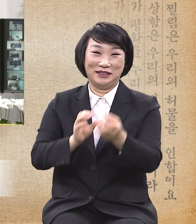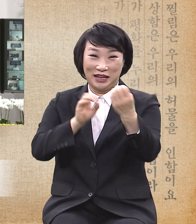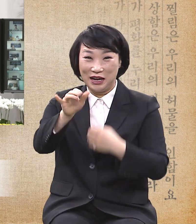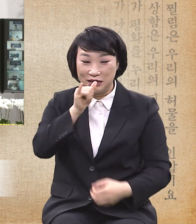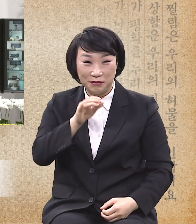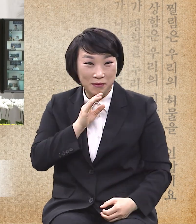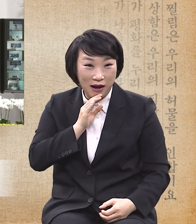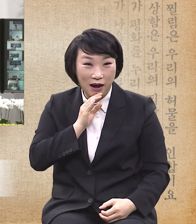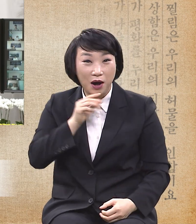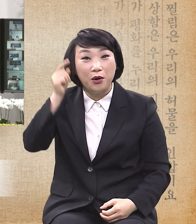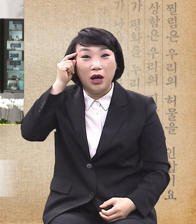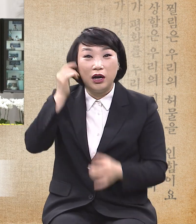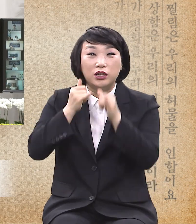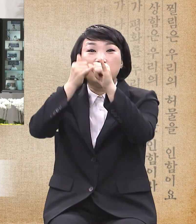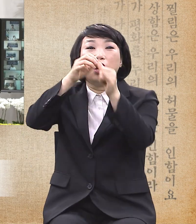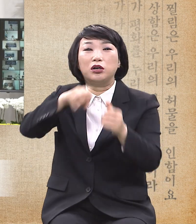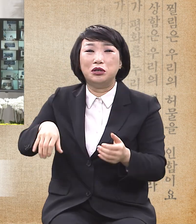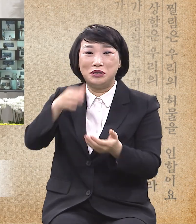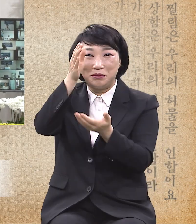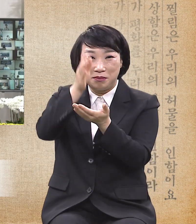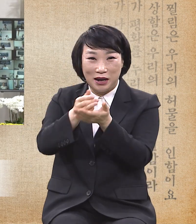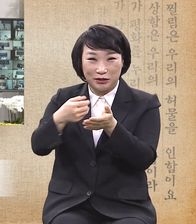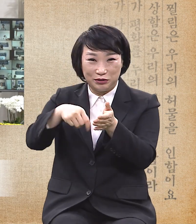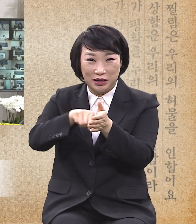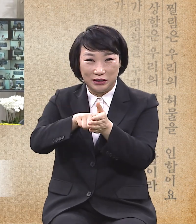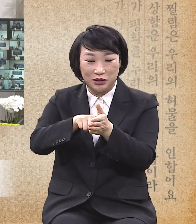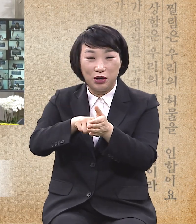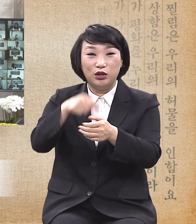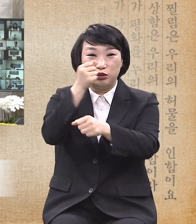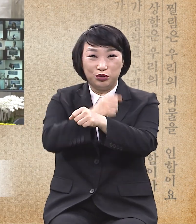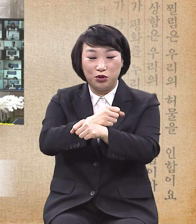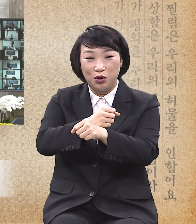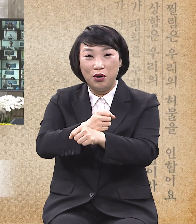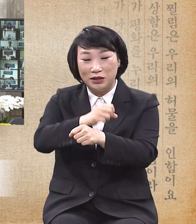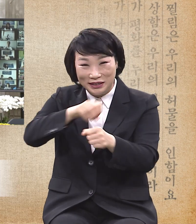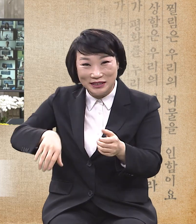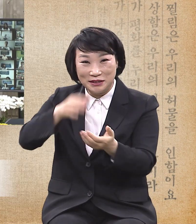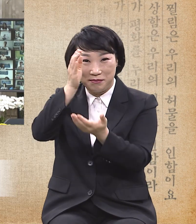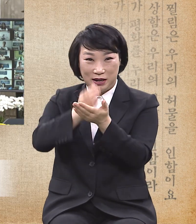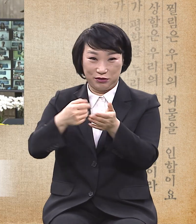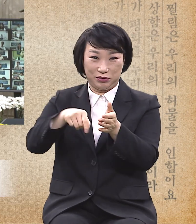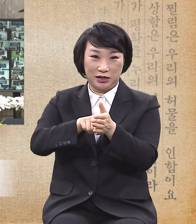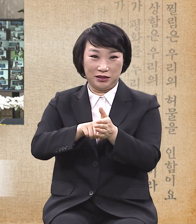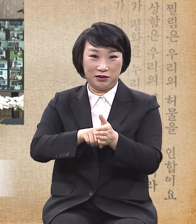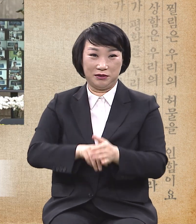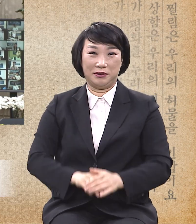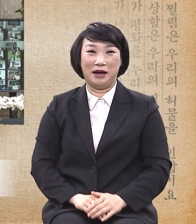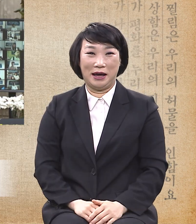상을 잃지 말라 그 말이요. 수고를 잃지 말라 그 말입니다.